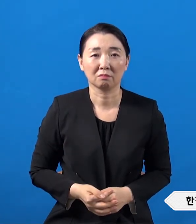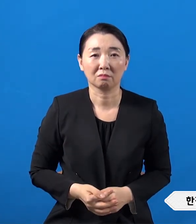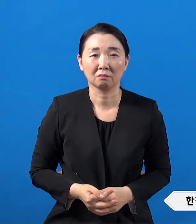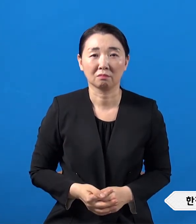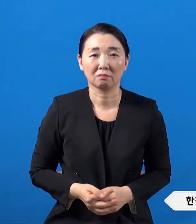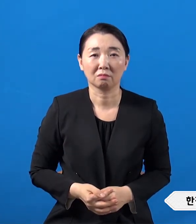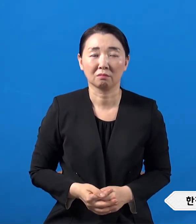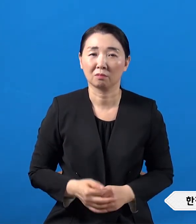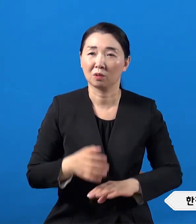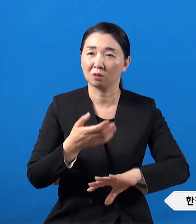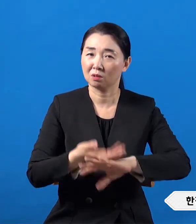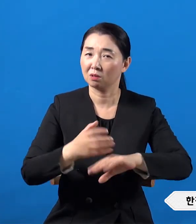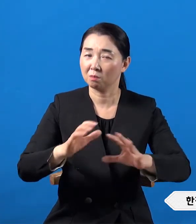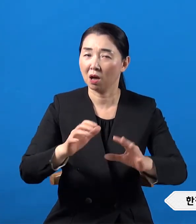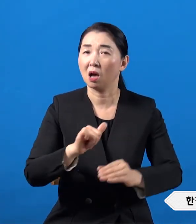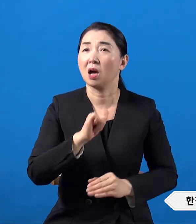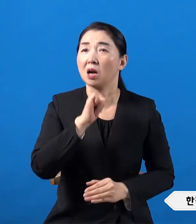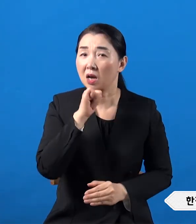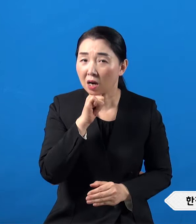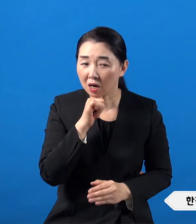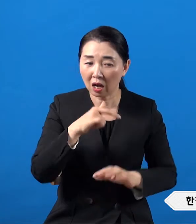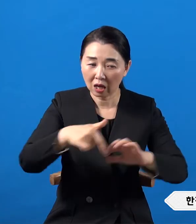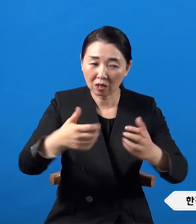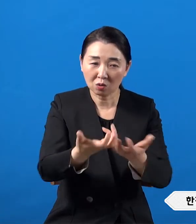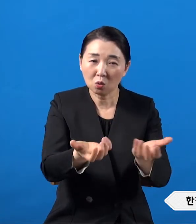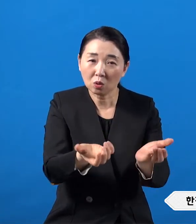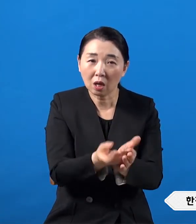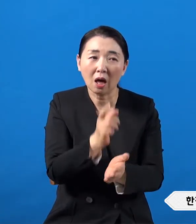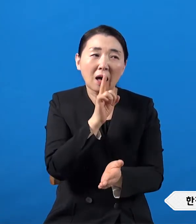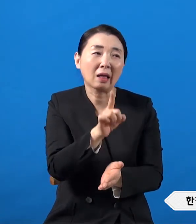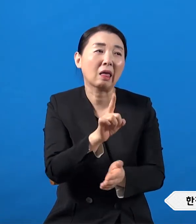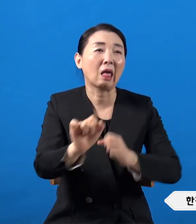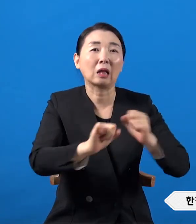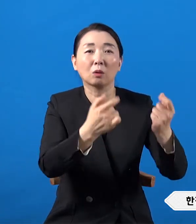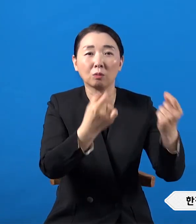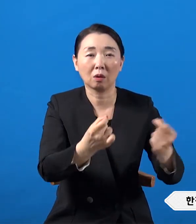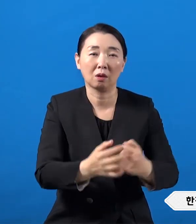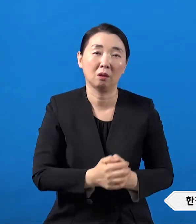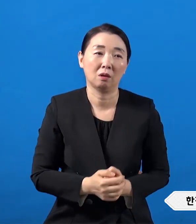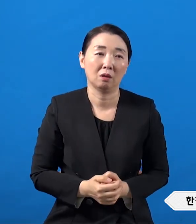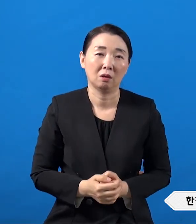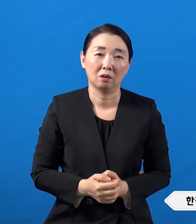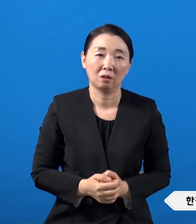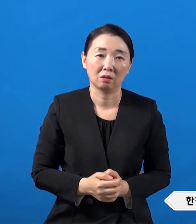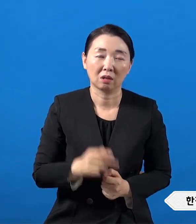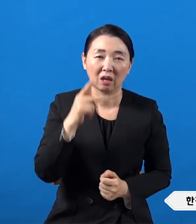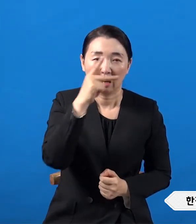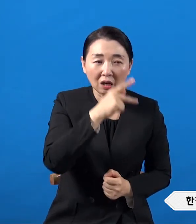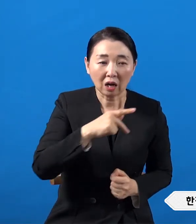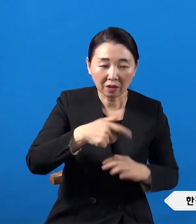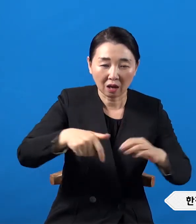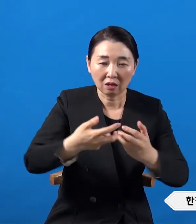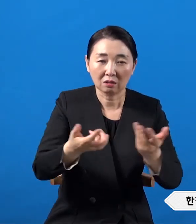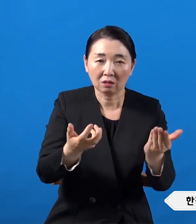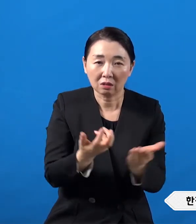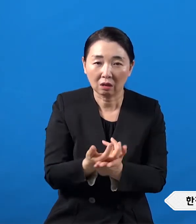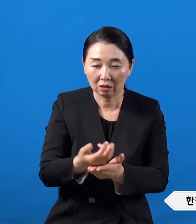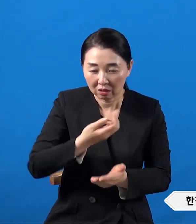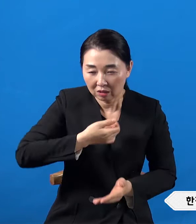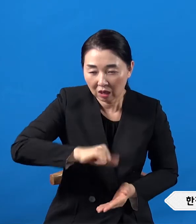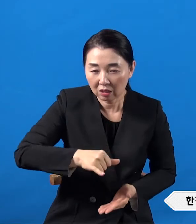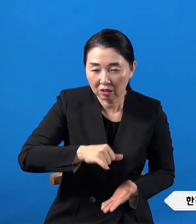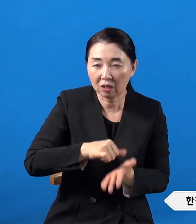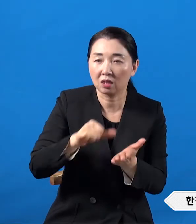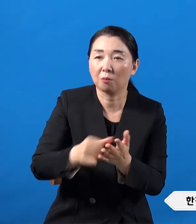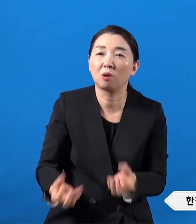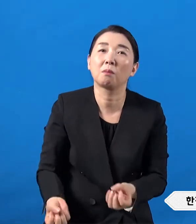그것은 저 이방 가나안 족속들이 하는 그런 짓이죠. 그 당시에 가나안 족속들은 자식을 제물로